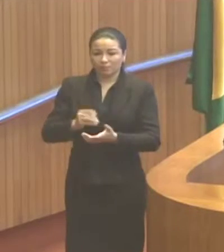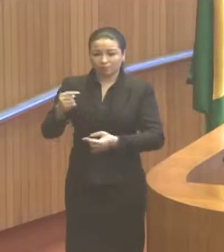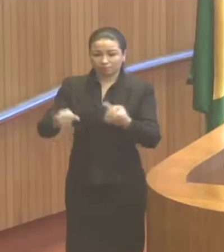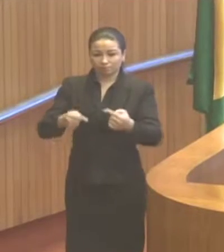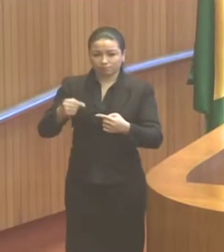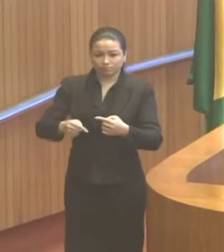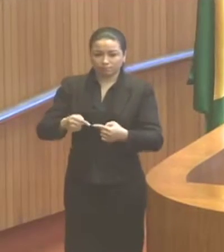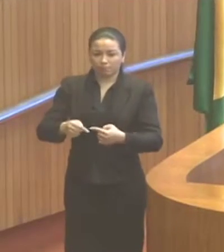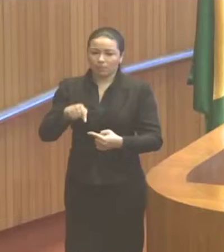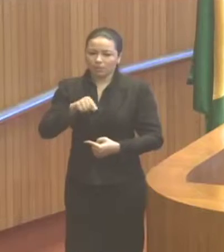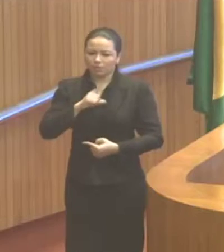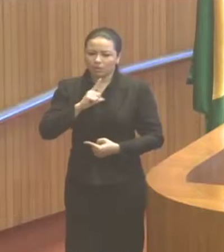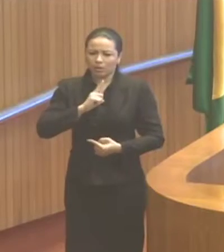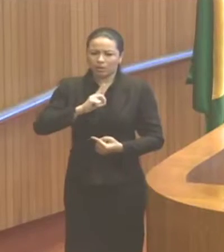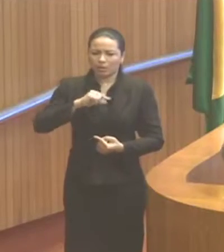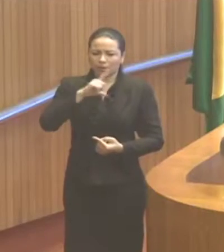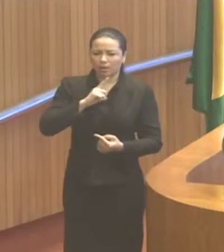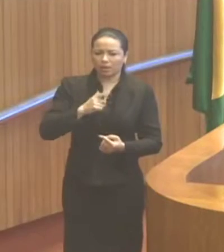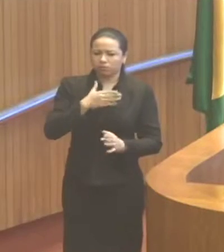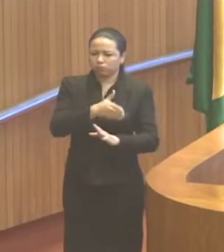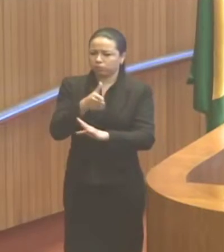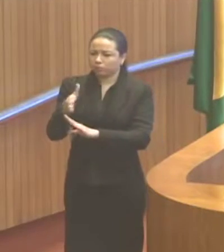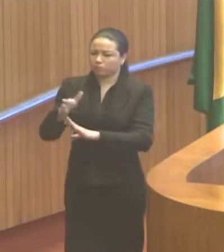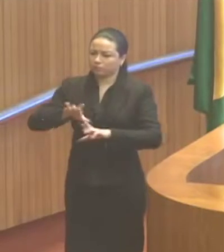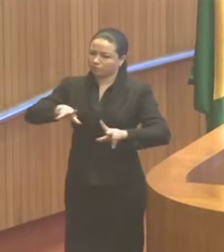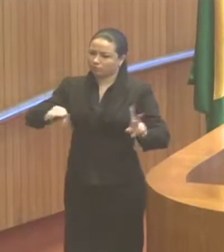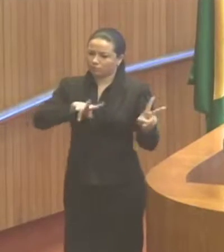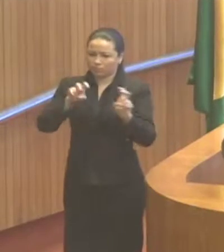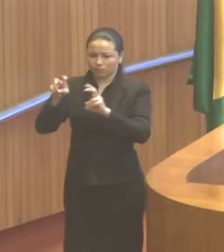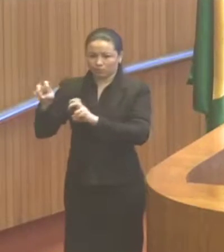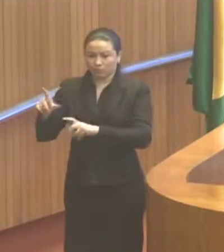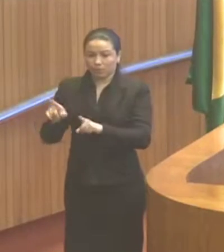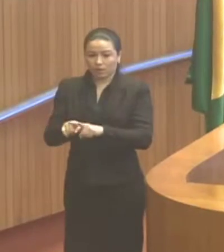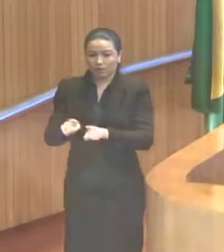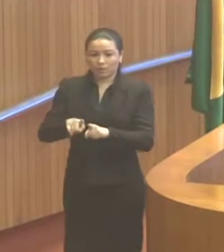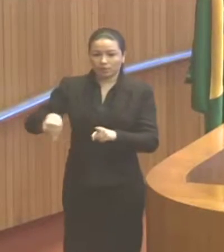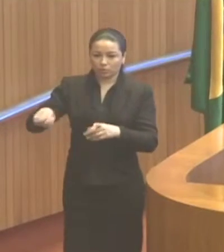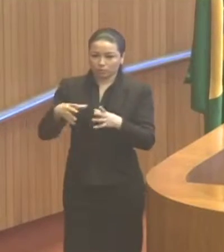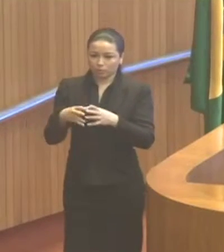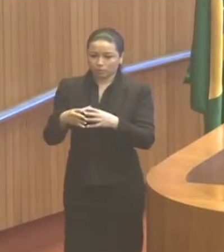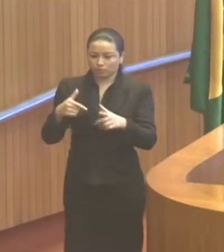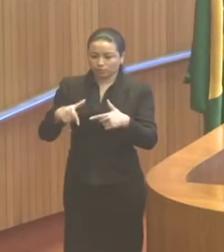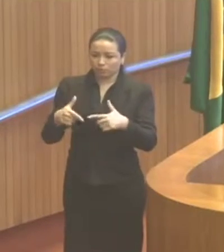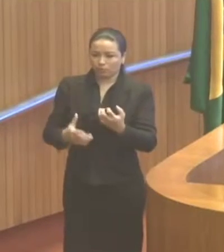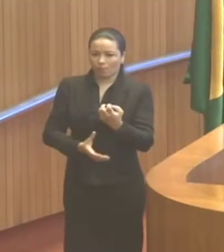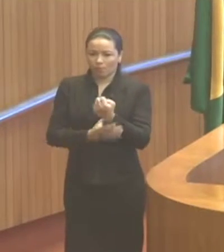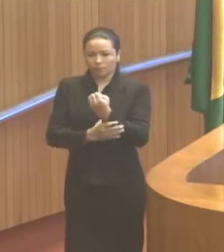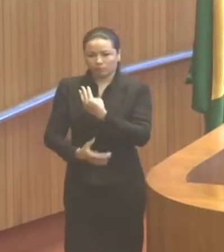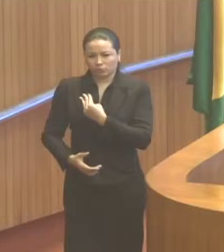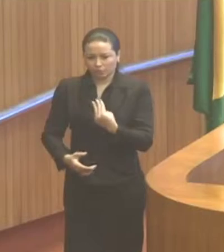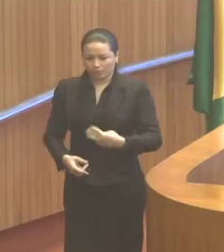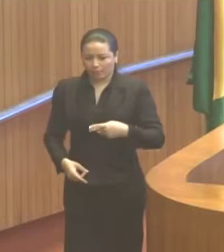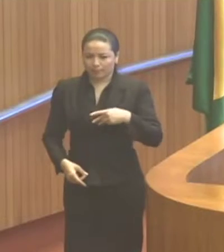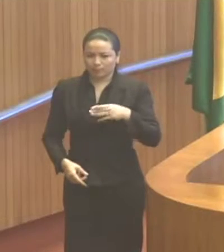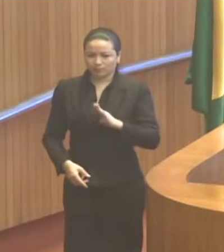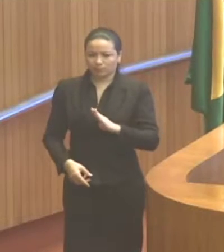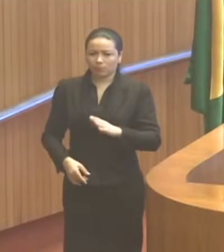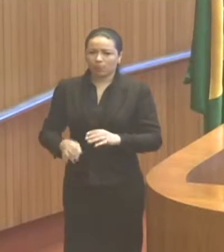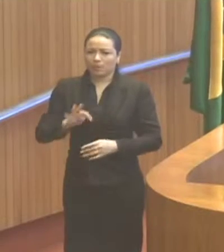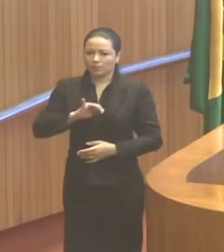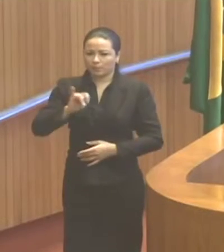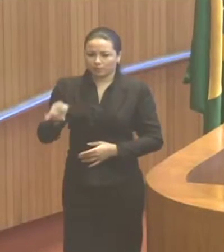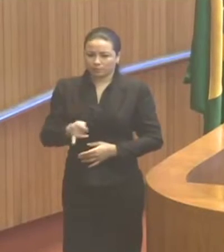política transversal, a falta de envolvimento dos entes que trabalham a segurança, Ministério Público, Tribunal de